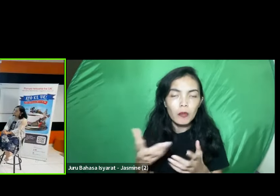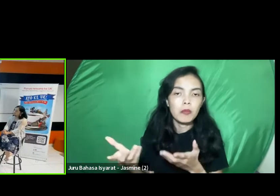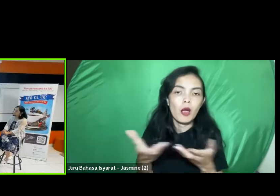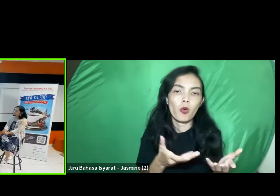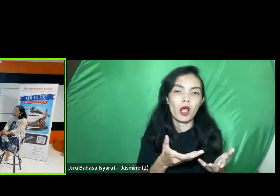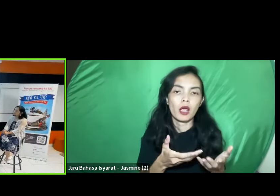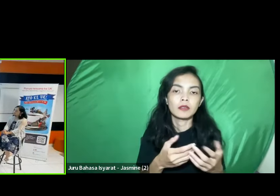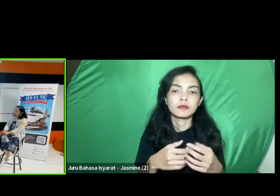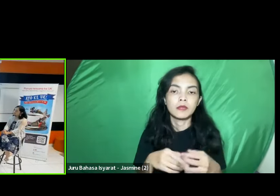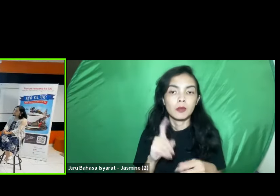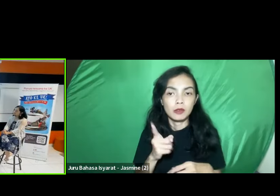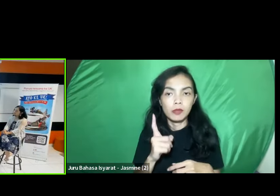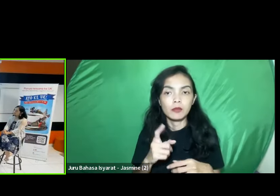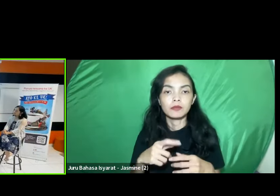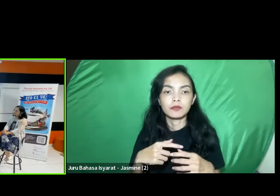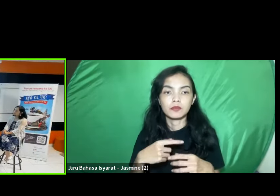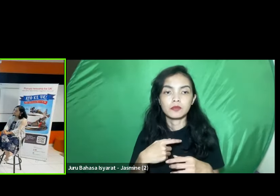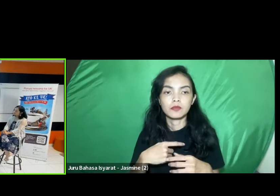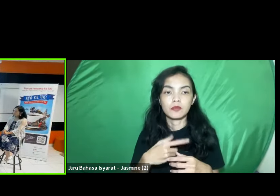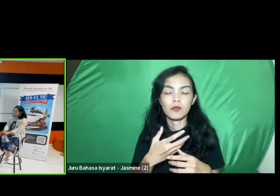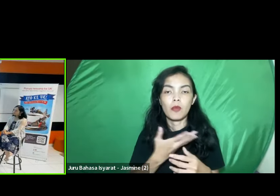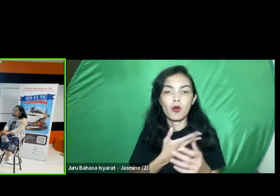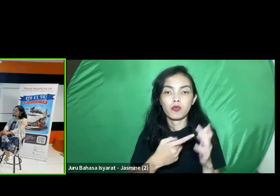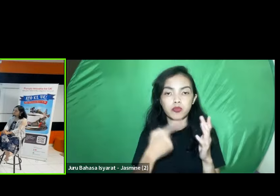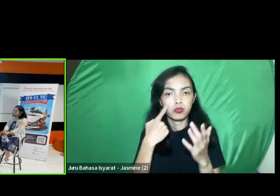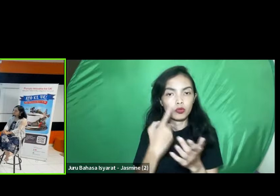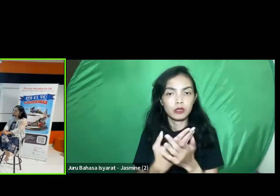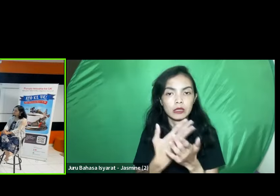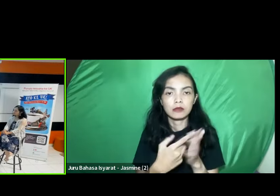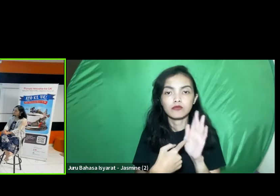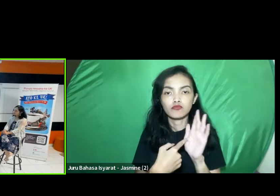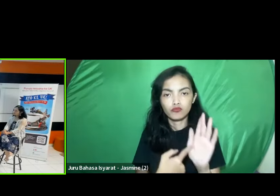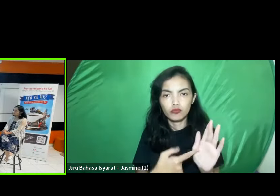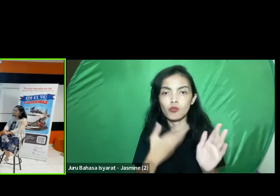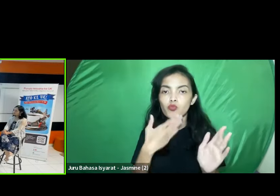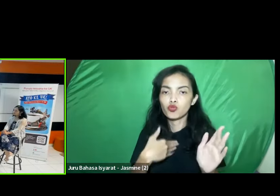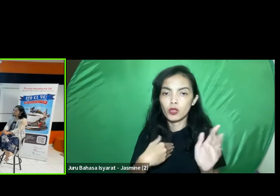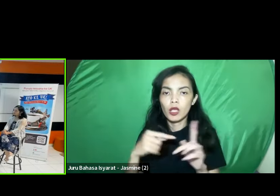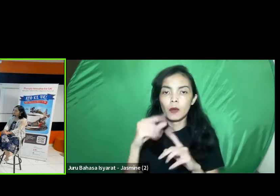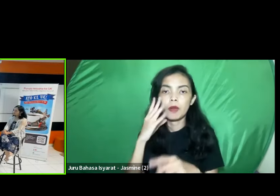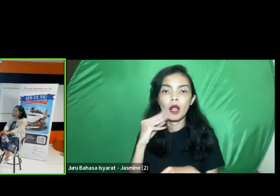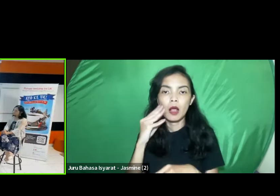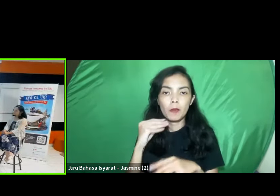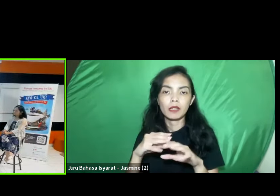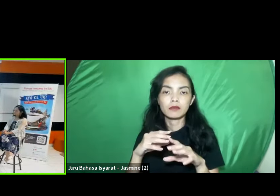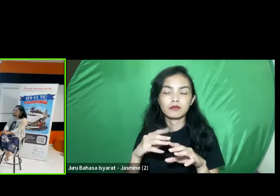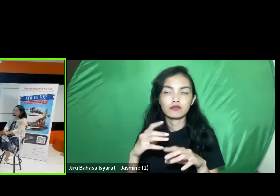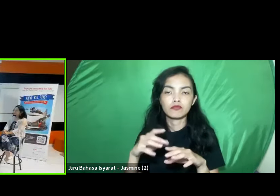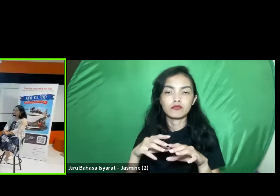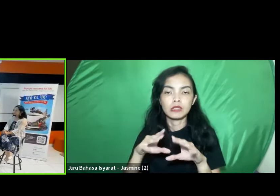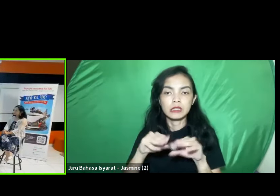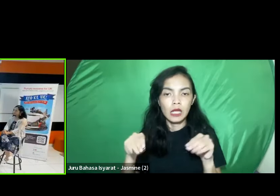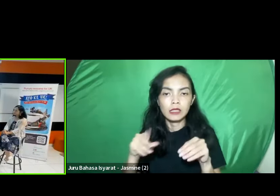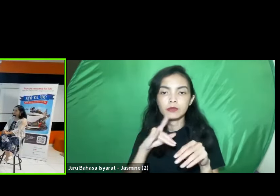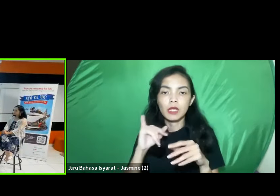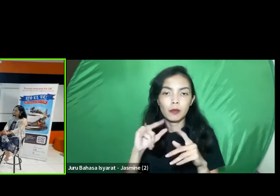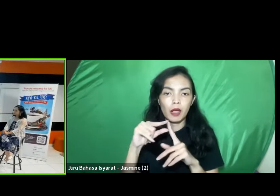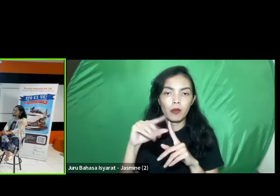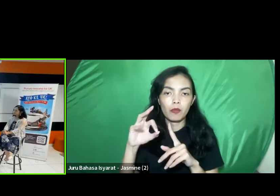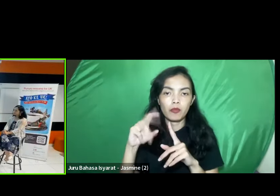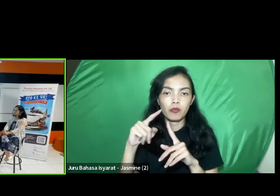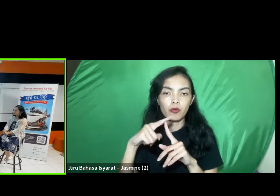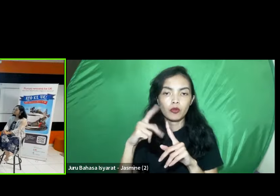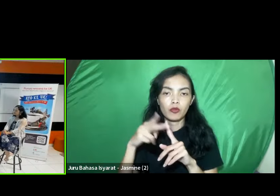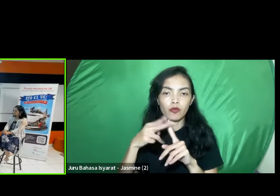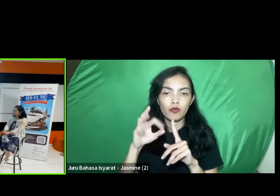pertama ini memperlihatkan Saya punya portfolio kedua memperlihatkan ya saya serius nyapin gitu ya Ee ketiga Siapa